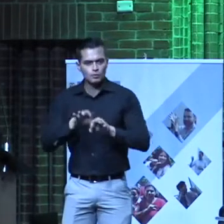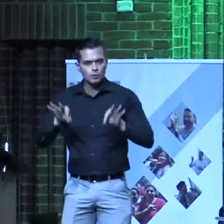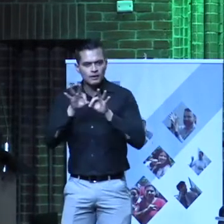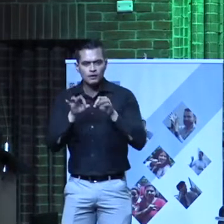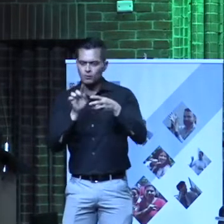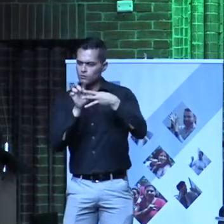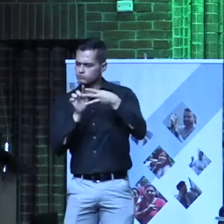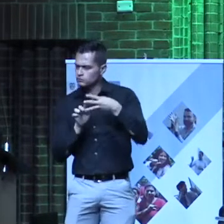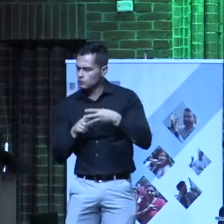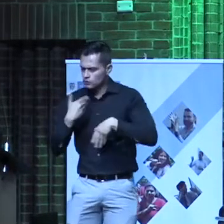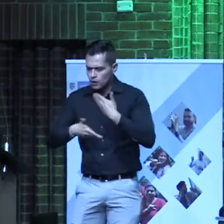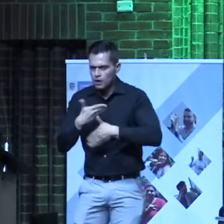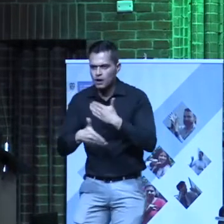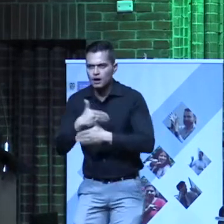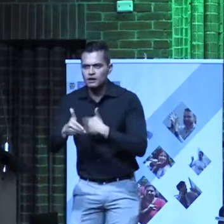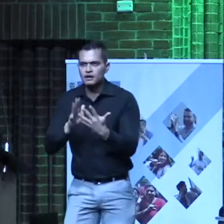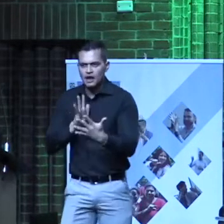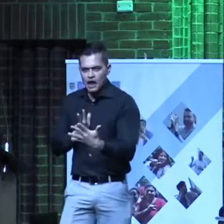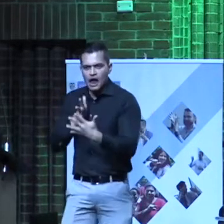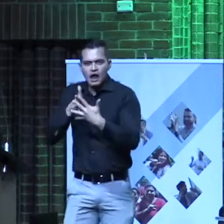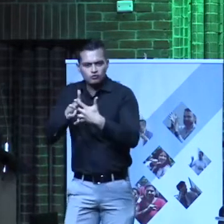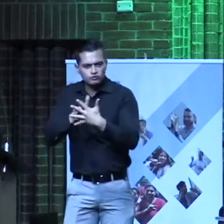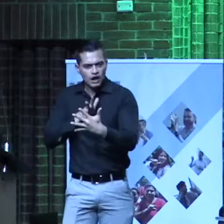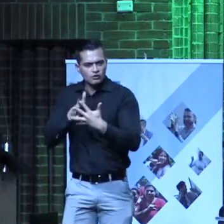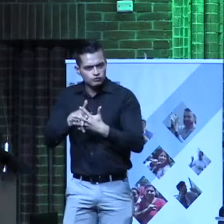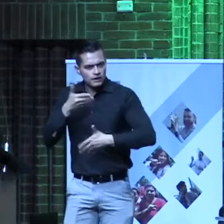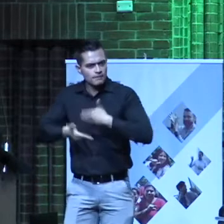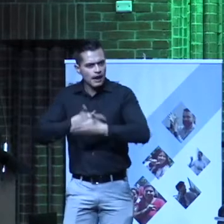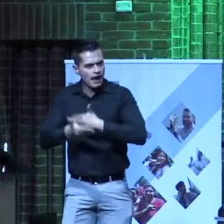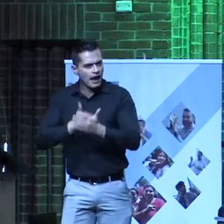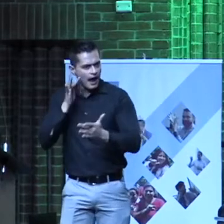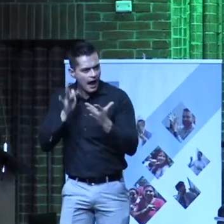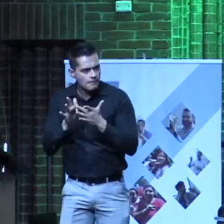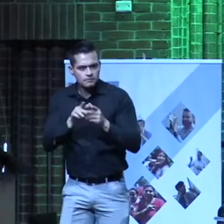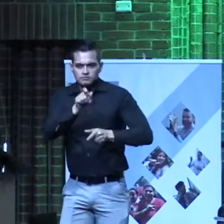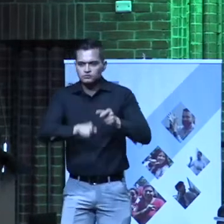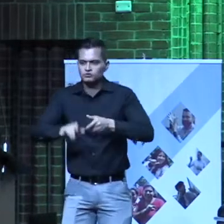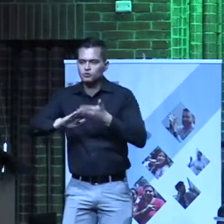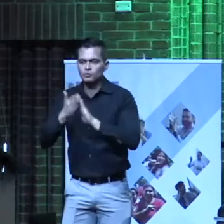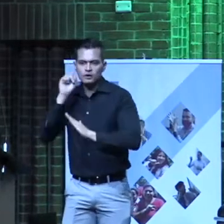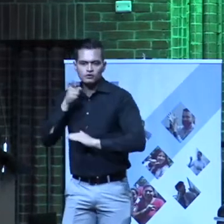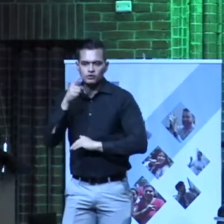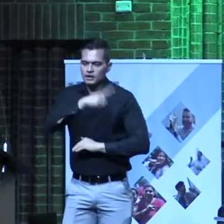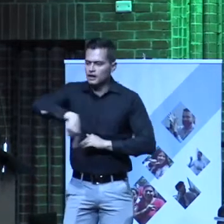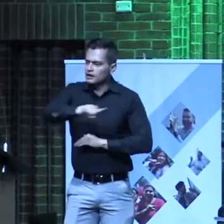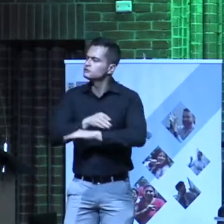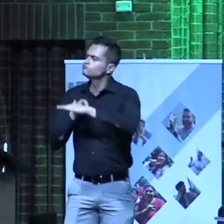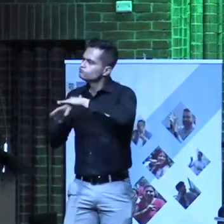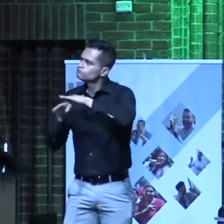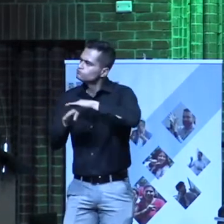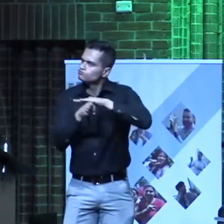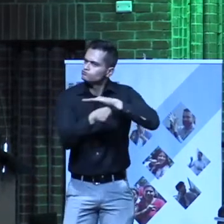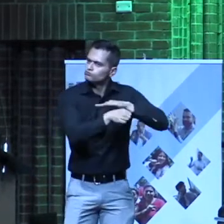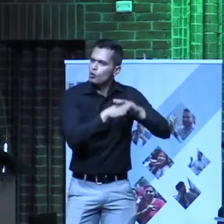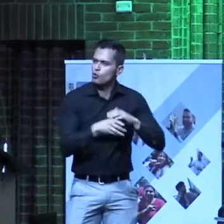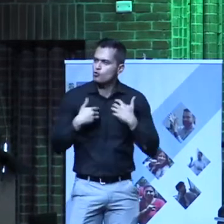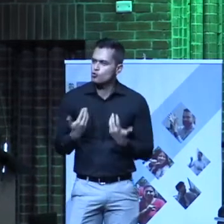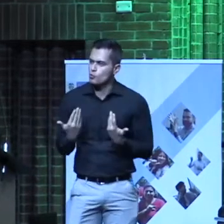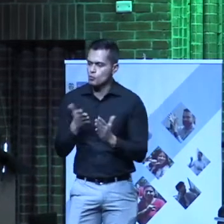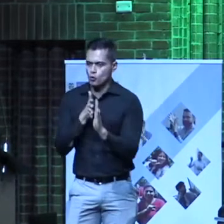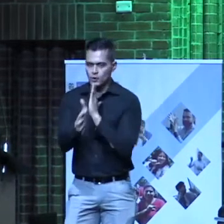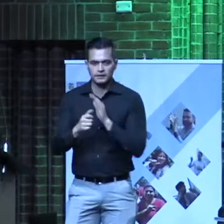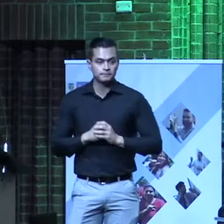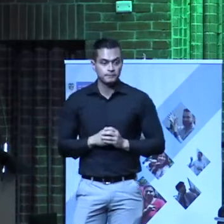hemos hecho avances en ajustes razonables para acceso de la población sorda al goce de sus derechos. El primer tema